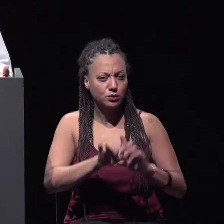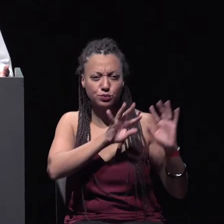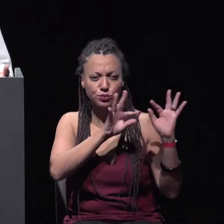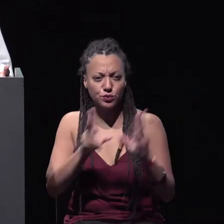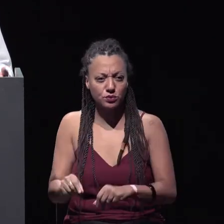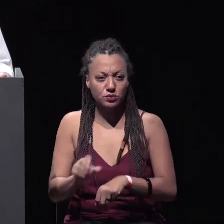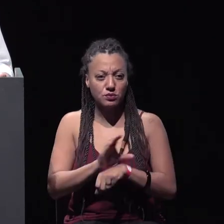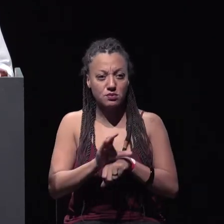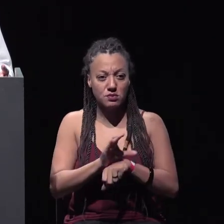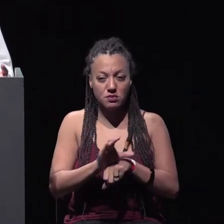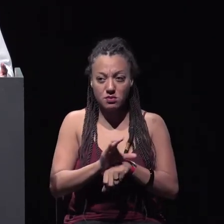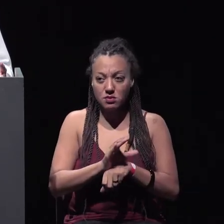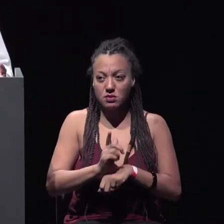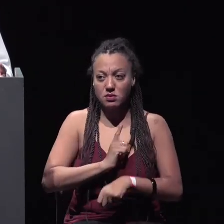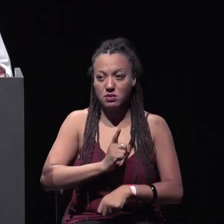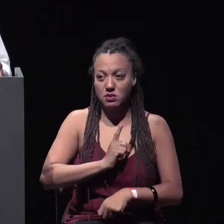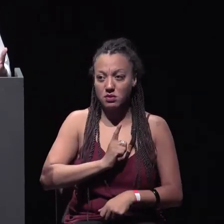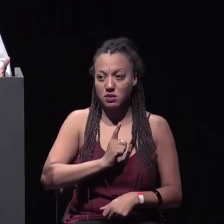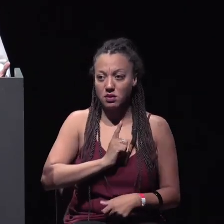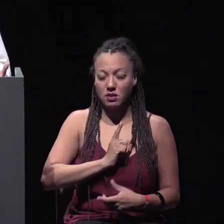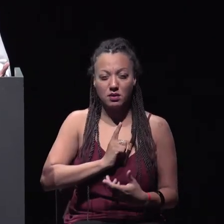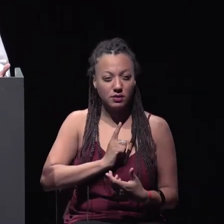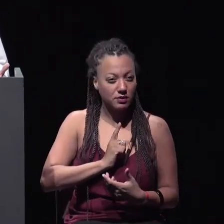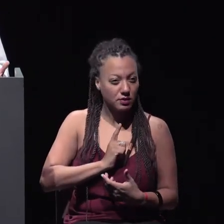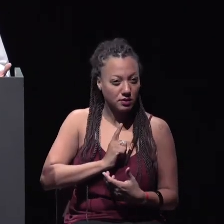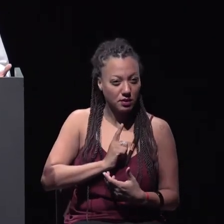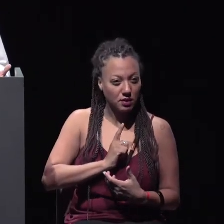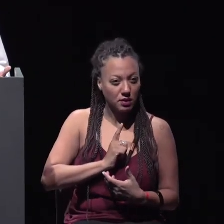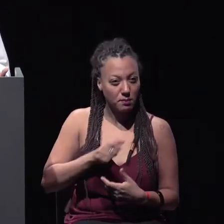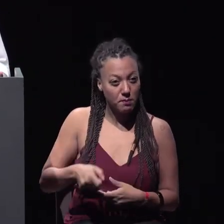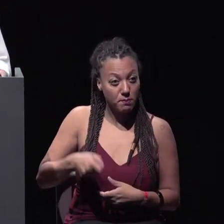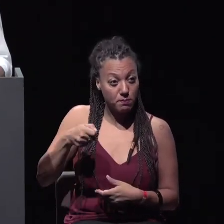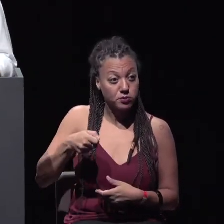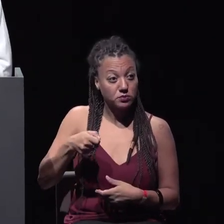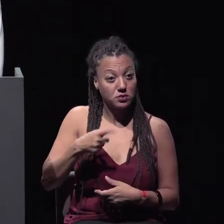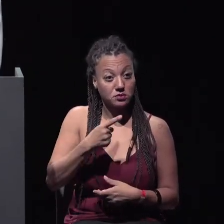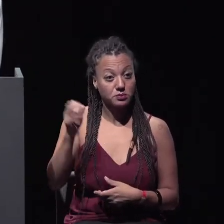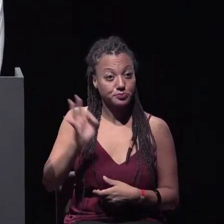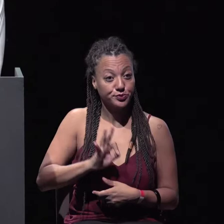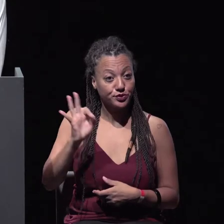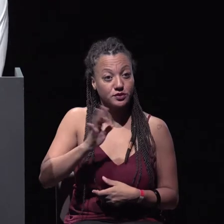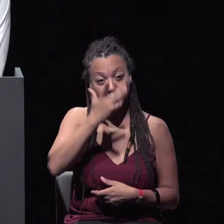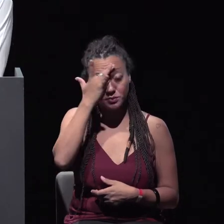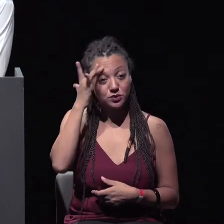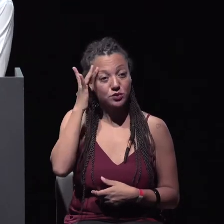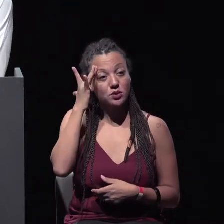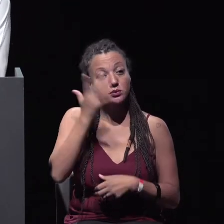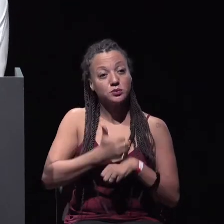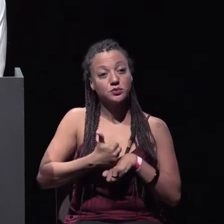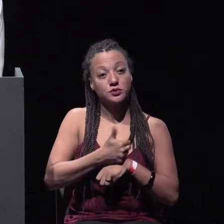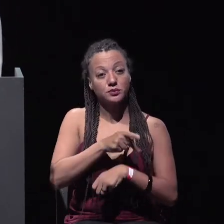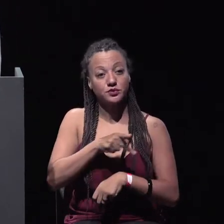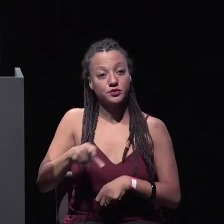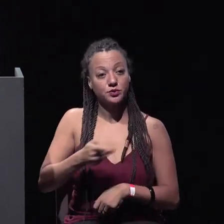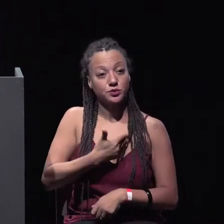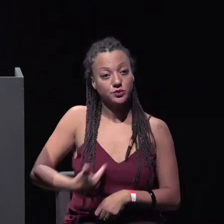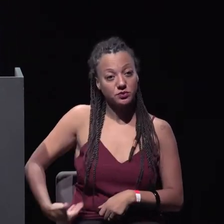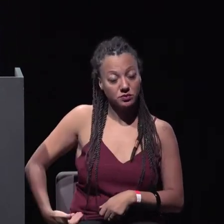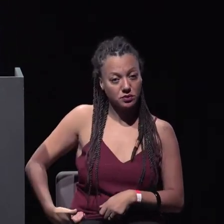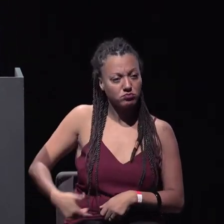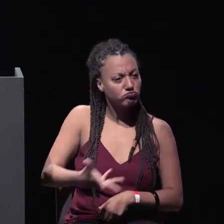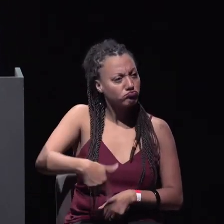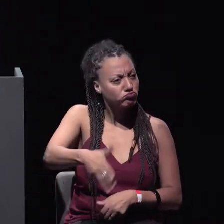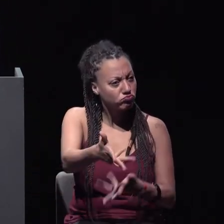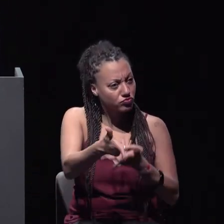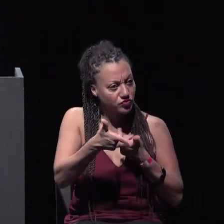cursos é tem uma certa quantidade de bolsas integrais para professores da rede pública e todo mundo está convidado a